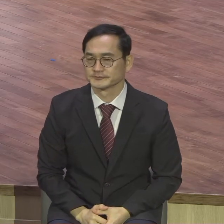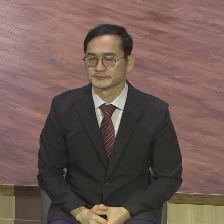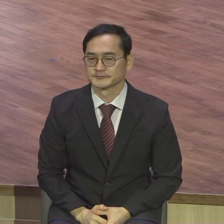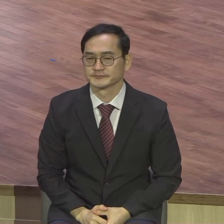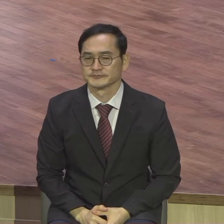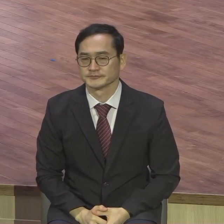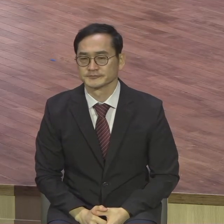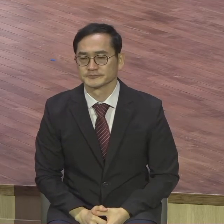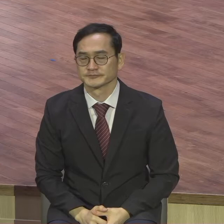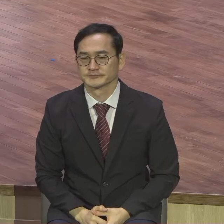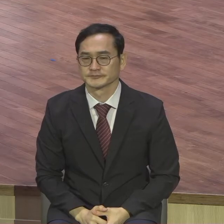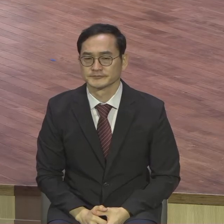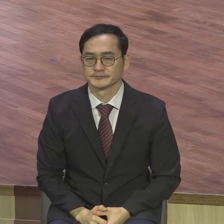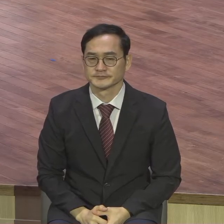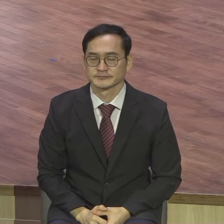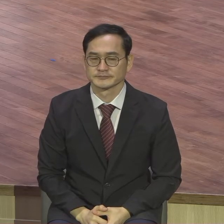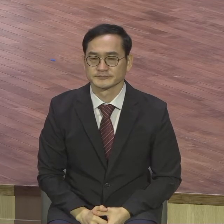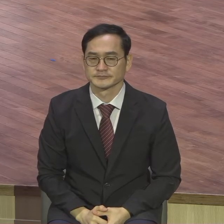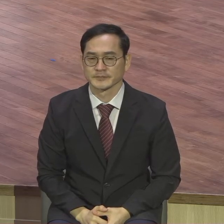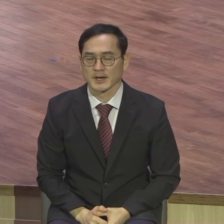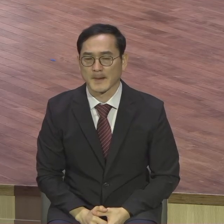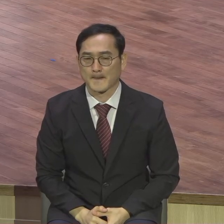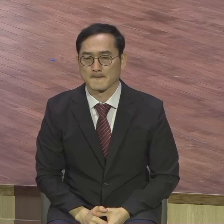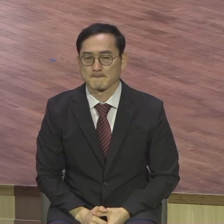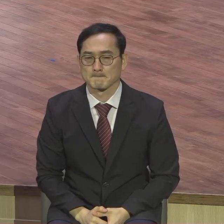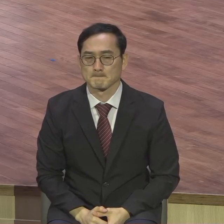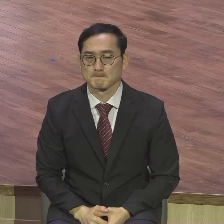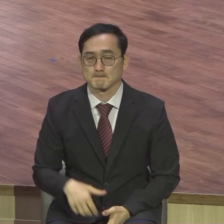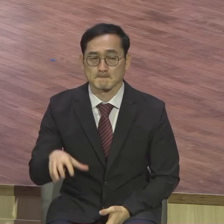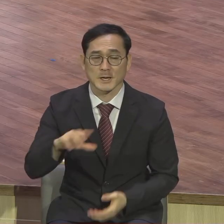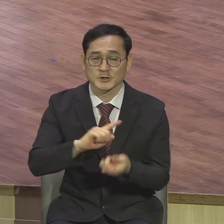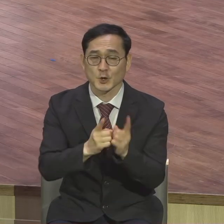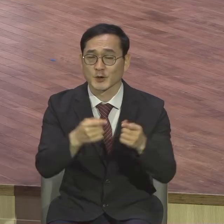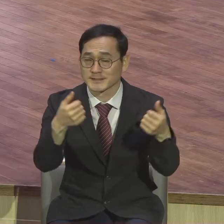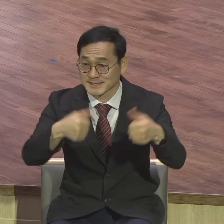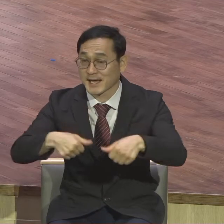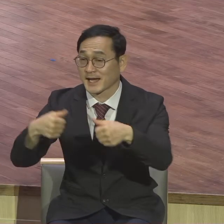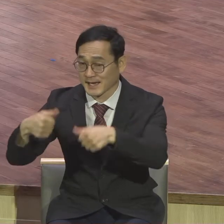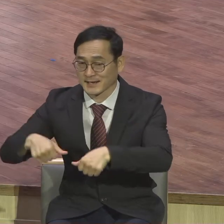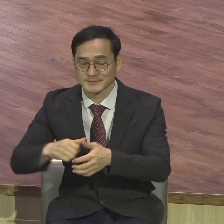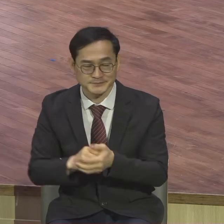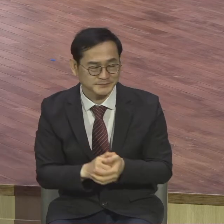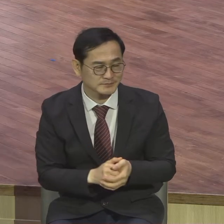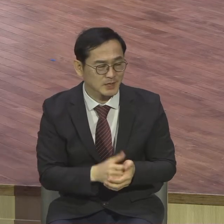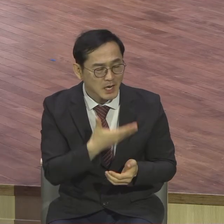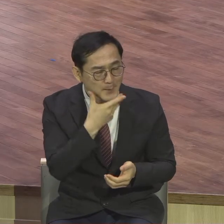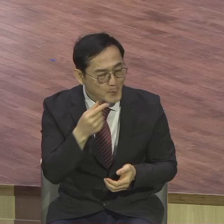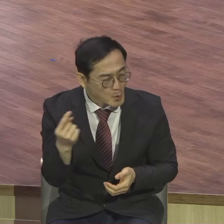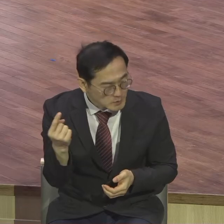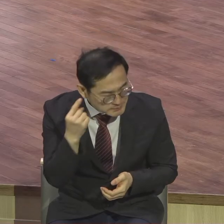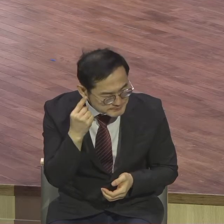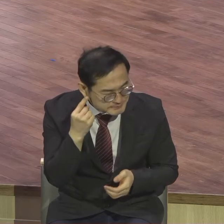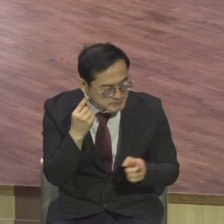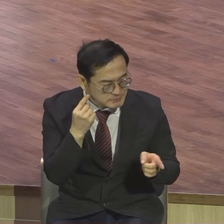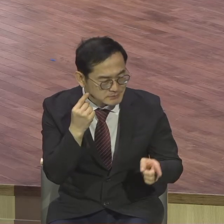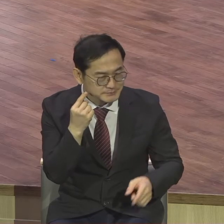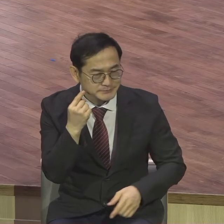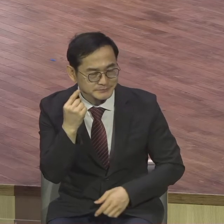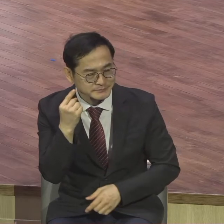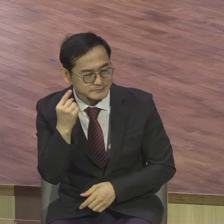원리스홀 비전홀 또 온라인 예배되는 성도들 모두 다 서로 인사합시다. 복음을